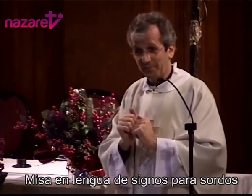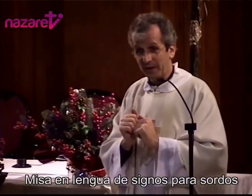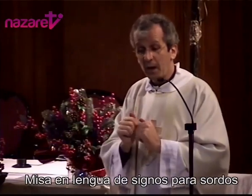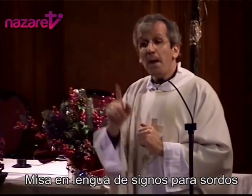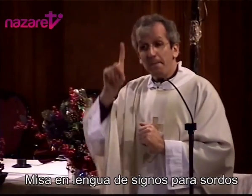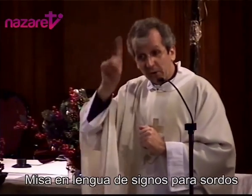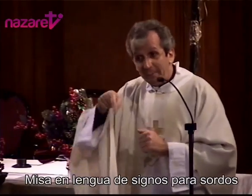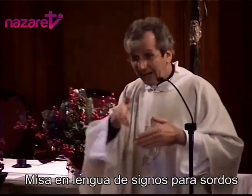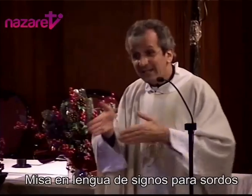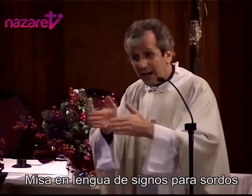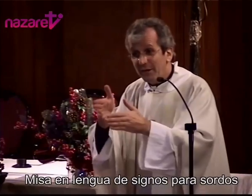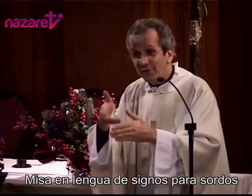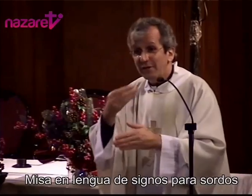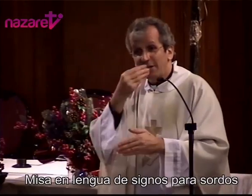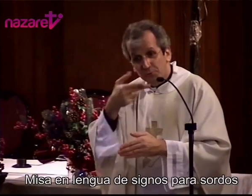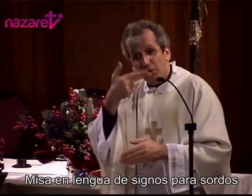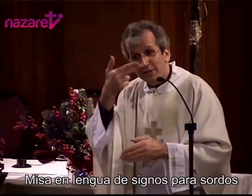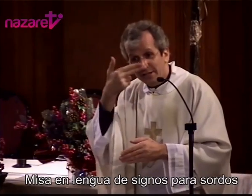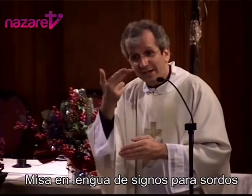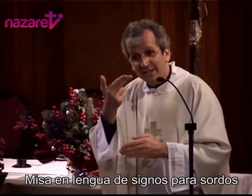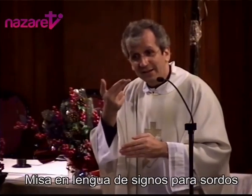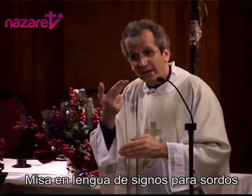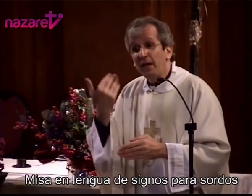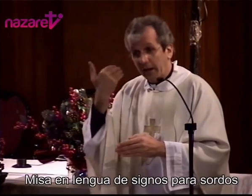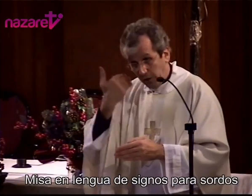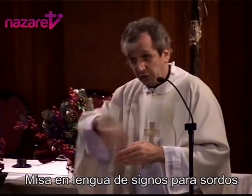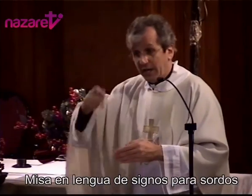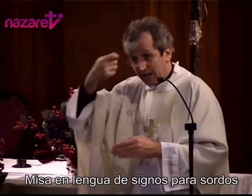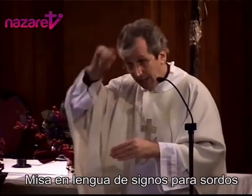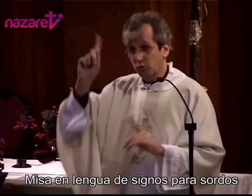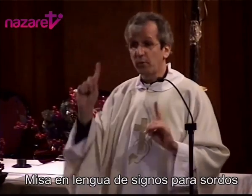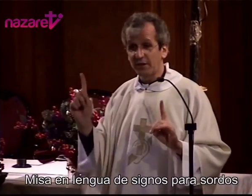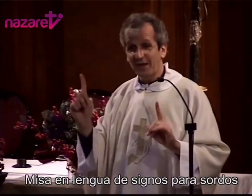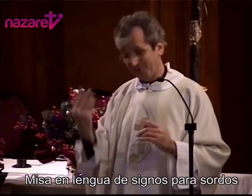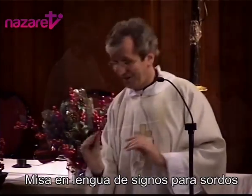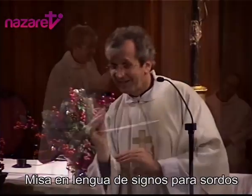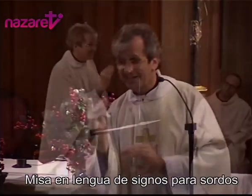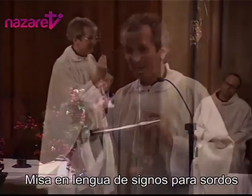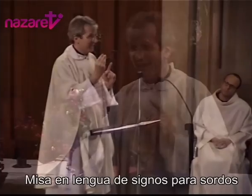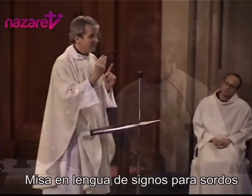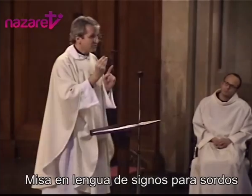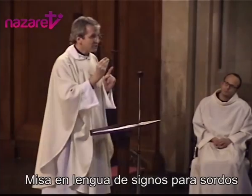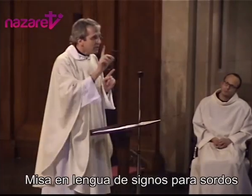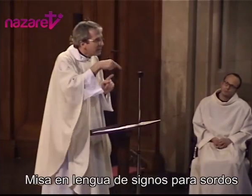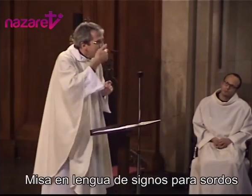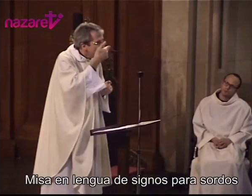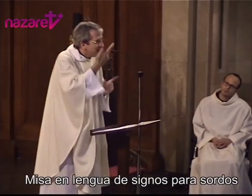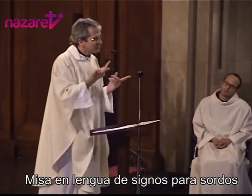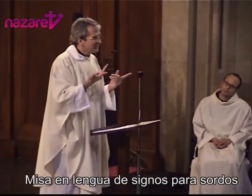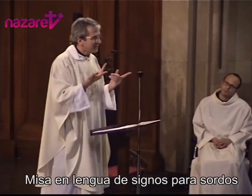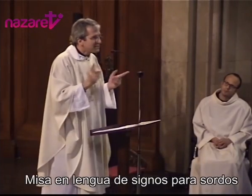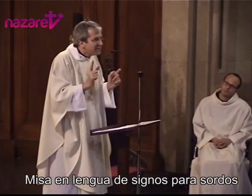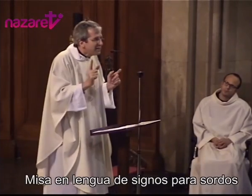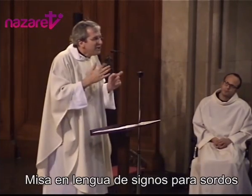camino. Pero también ese camino es bueno y es interesante que los que ya estamos bautizados desde pequeños también